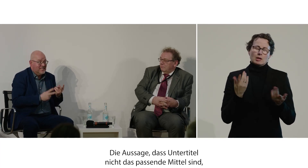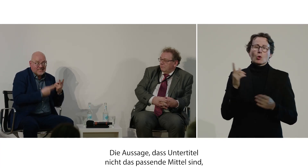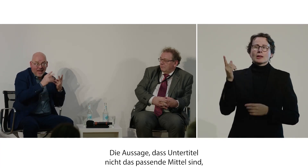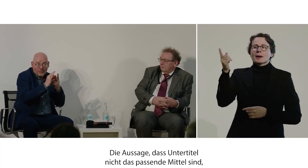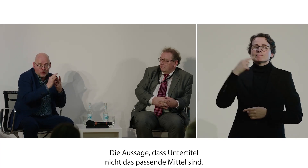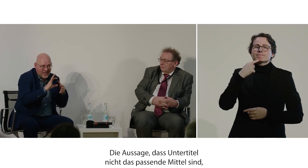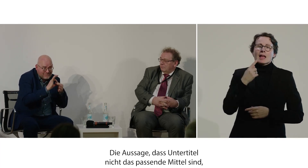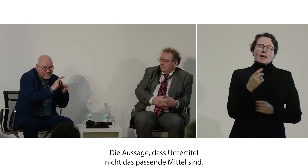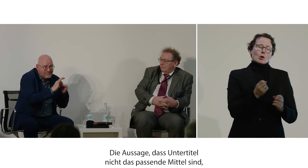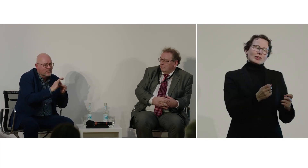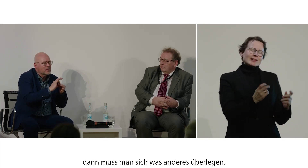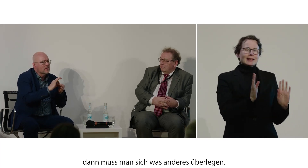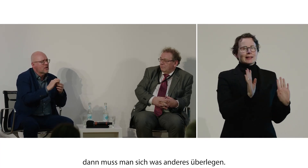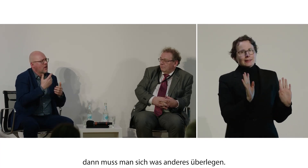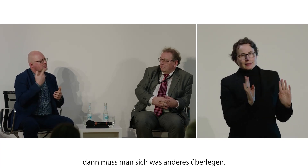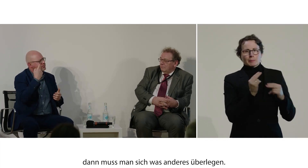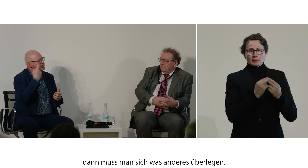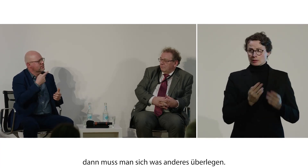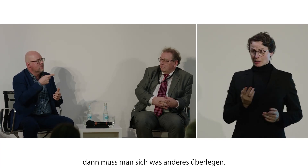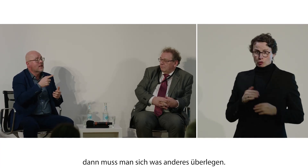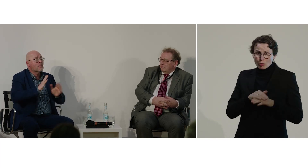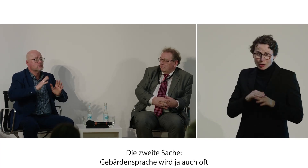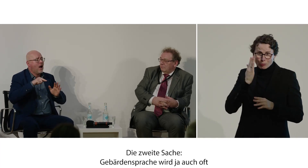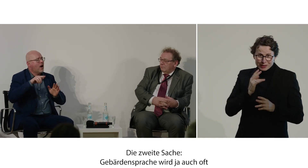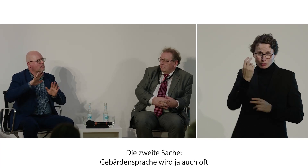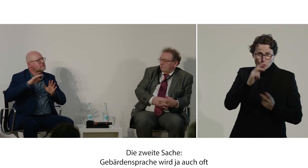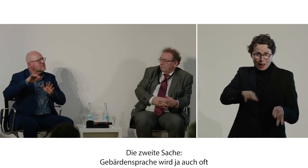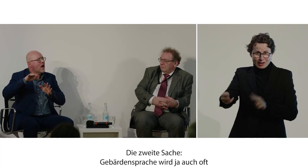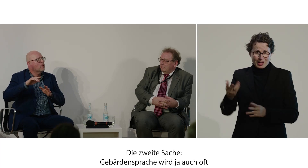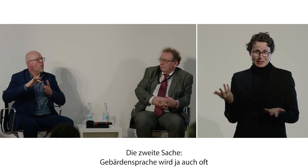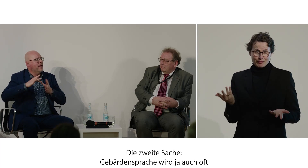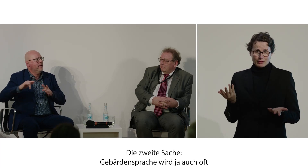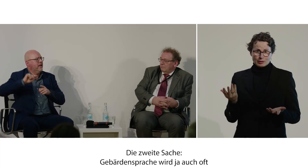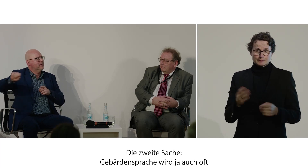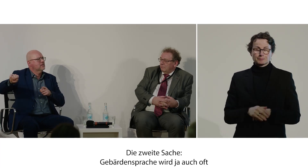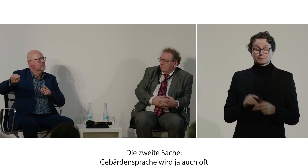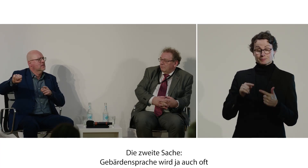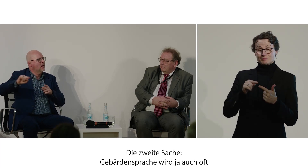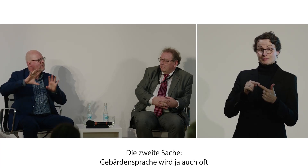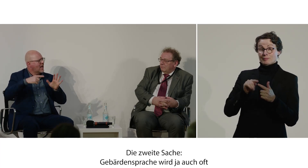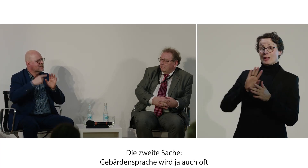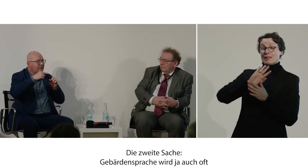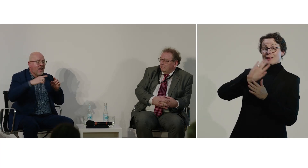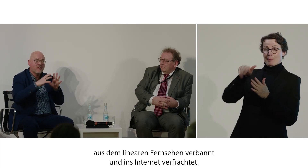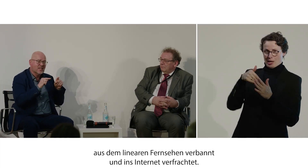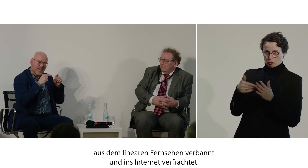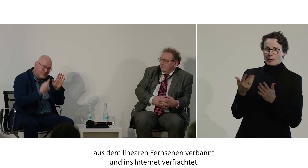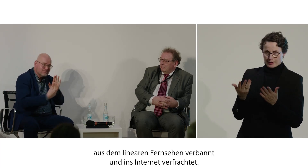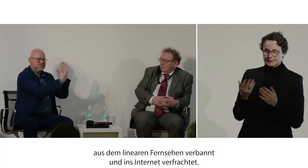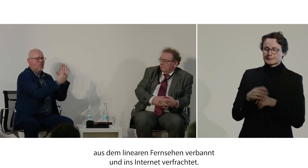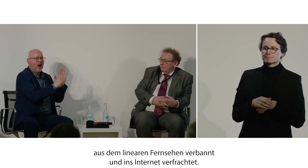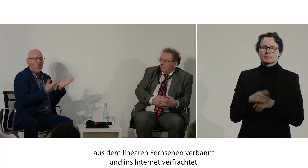immer Untertitel dann nicht das passende Mittel sind, dann muss man sich was anderes überlegen. Die zweite Sache, Gebärdensprache wird ja oft auch